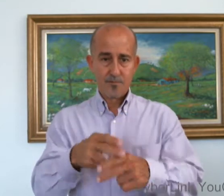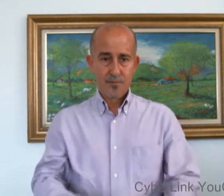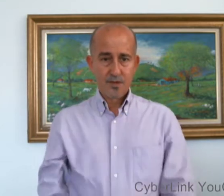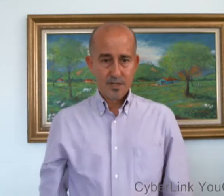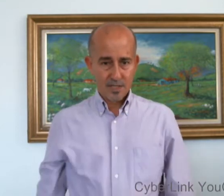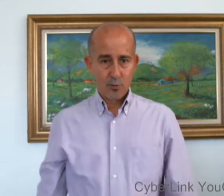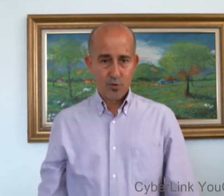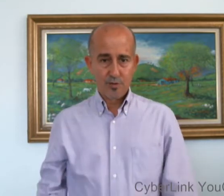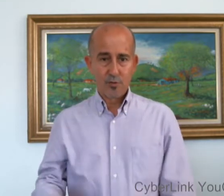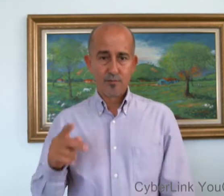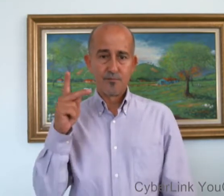seudónimos